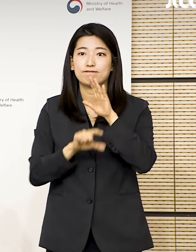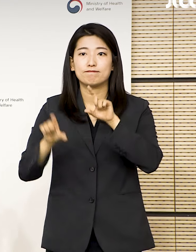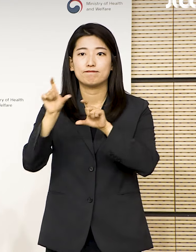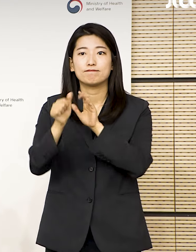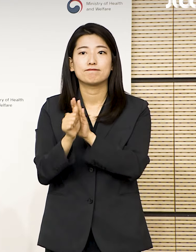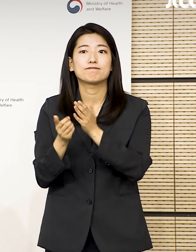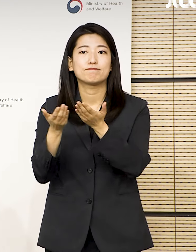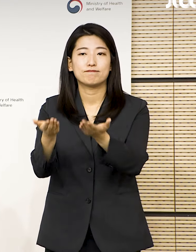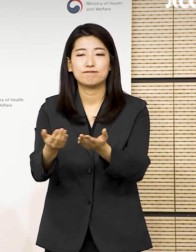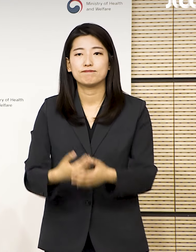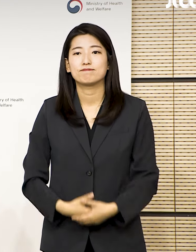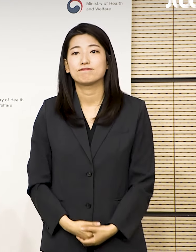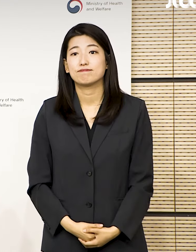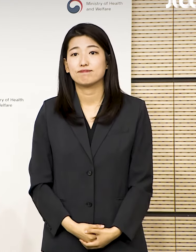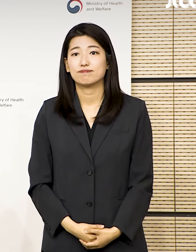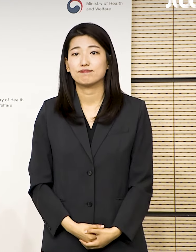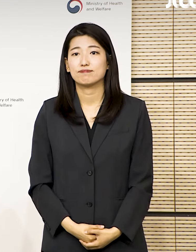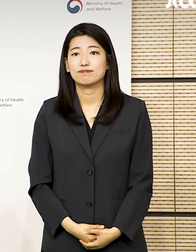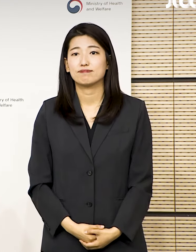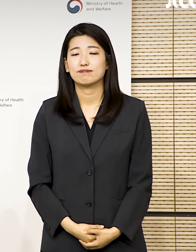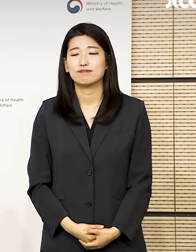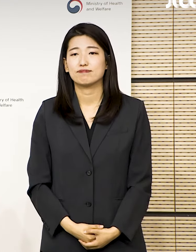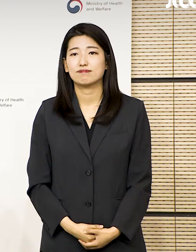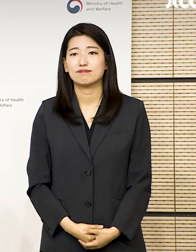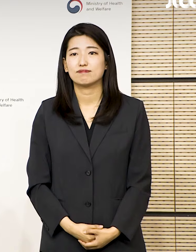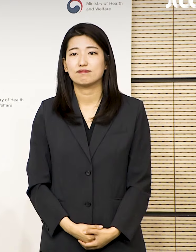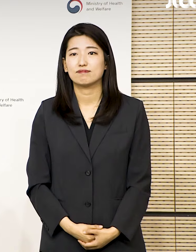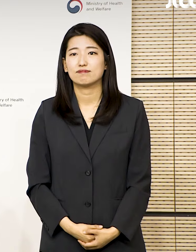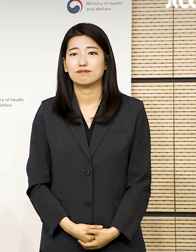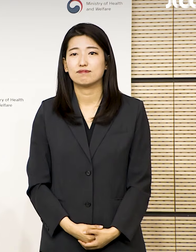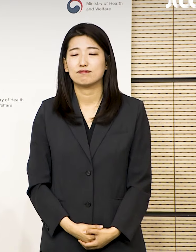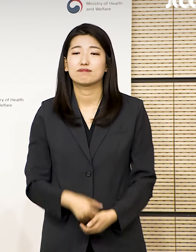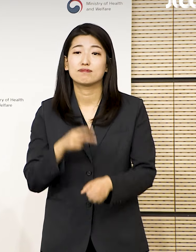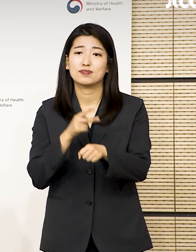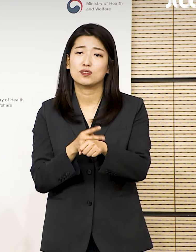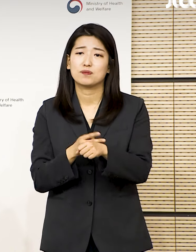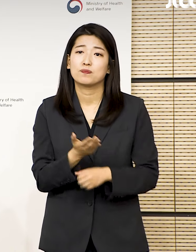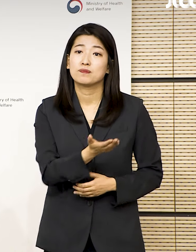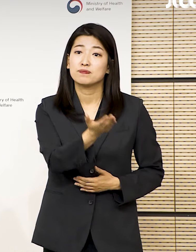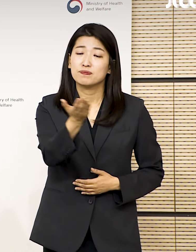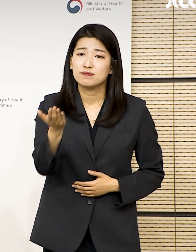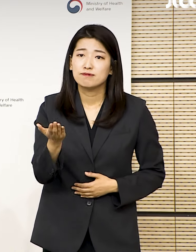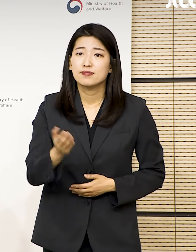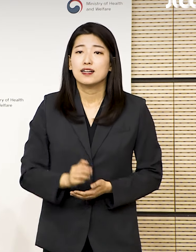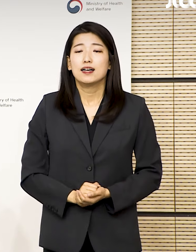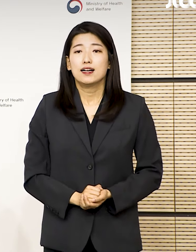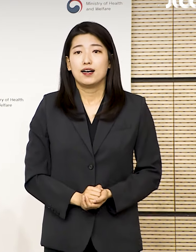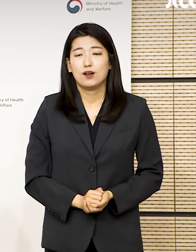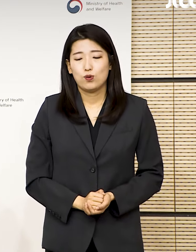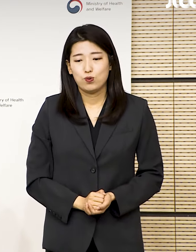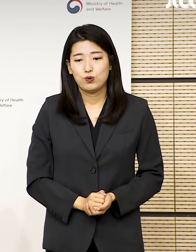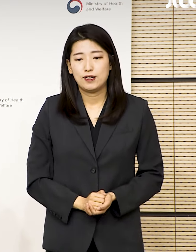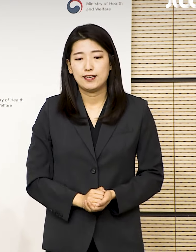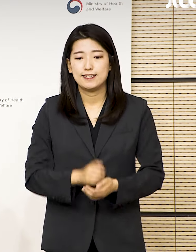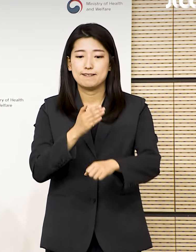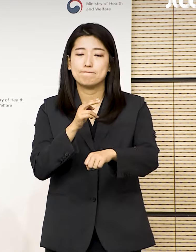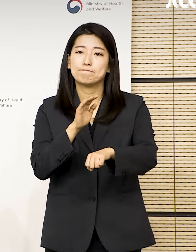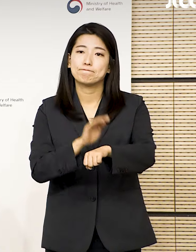나가겠습니다 의료인 여러분께 말씀드립니다 전공의들이 집단행동으로 의료 현장을